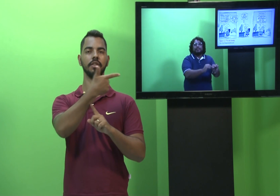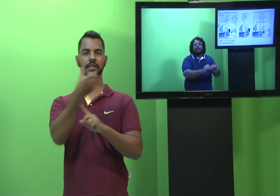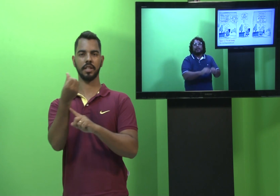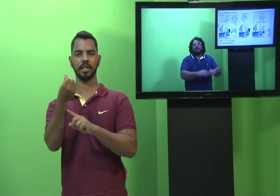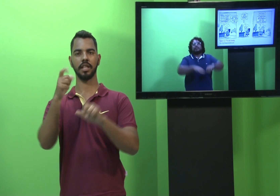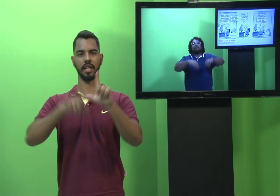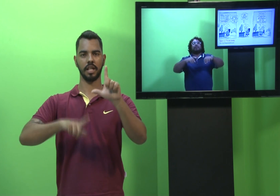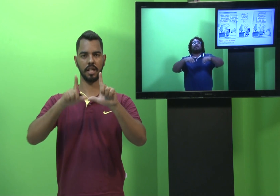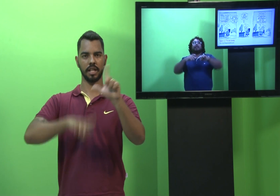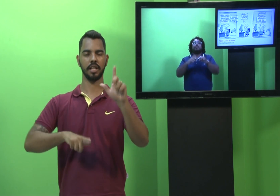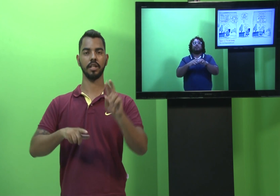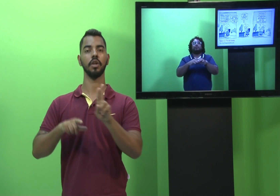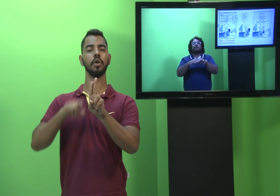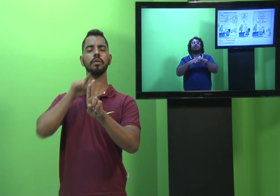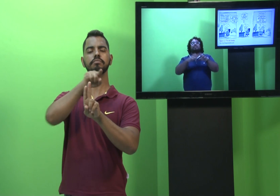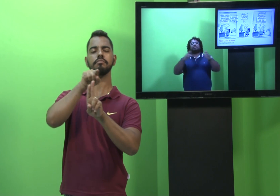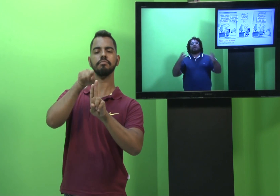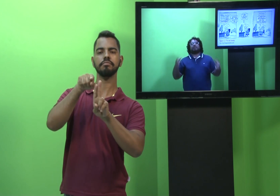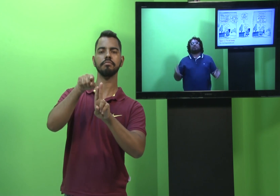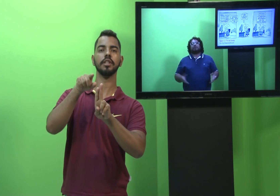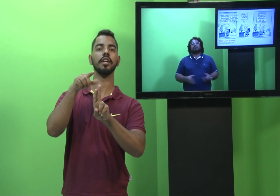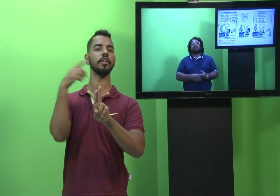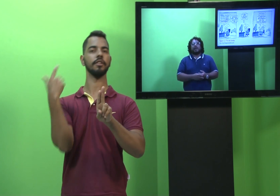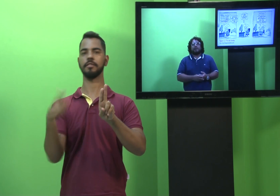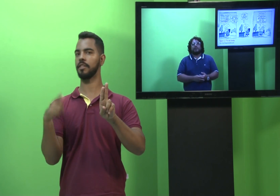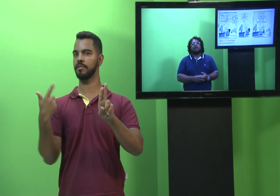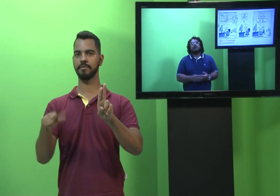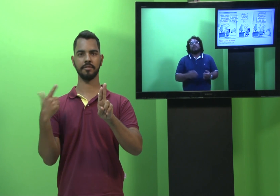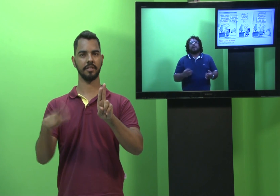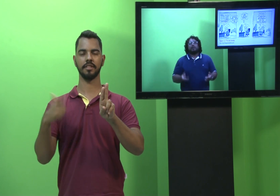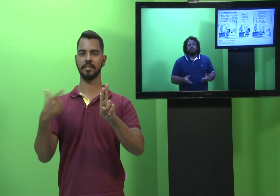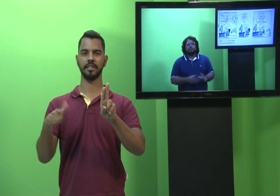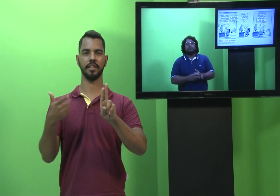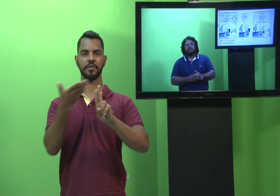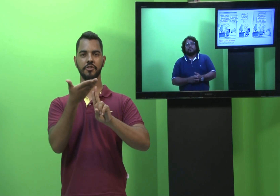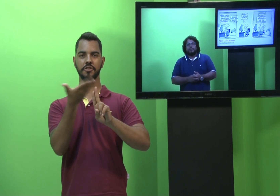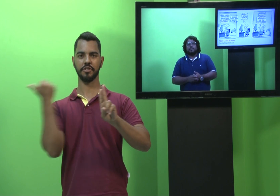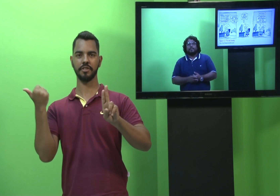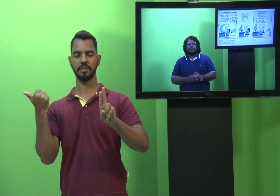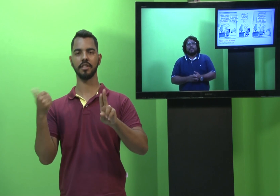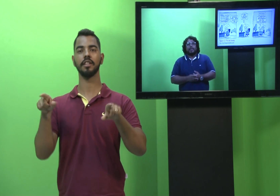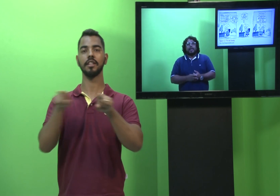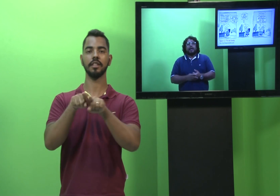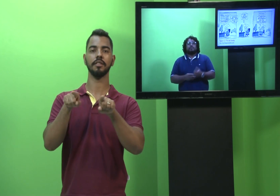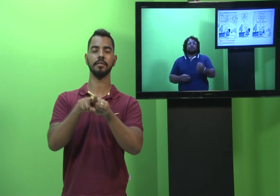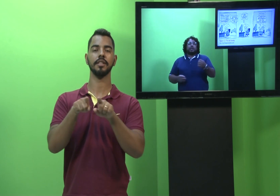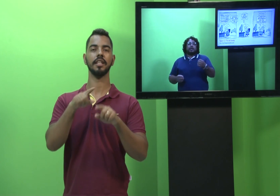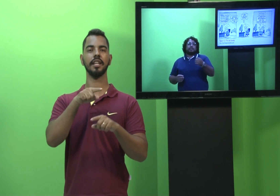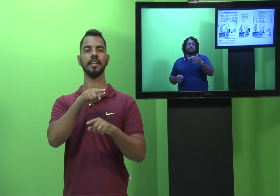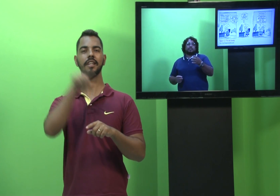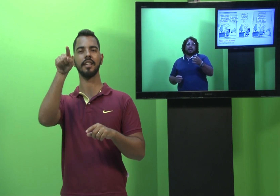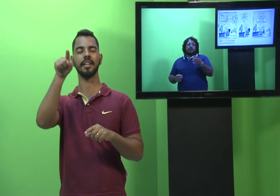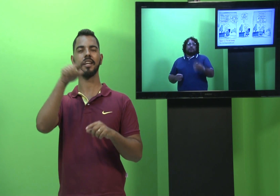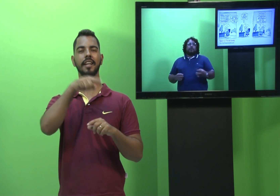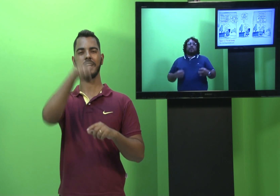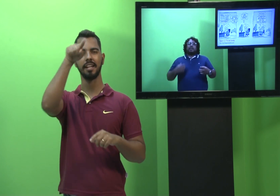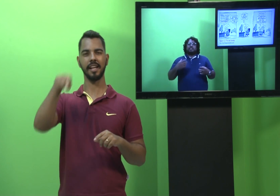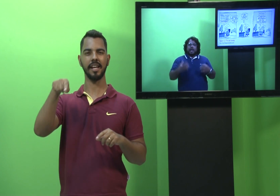trema e também determina mudanças para a acentuação gráfica e para o uso do hífen. As mudanças foram